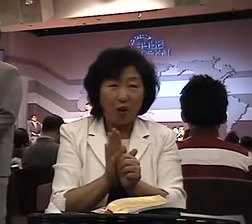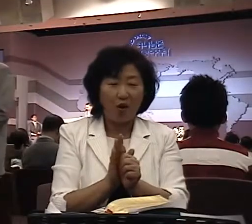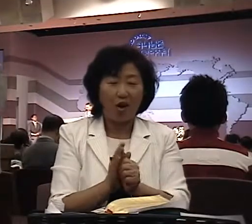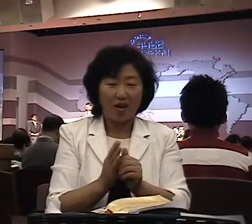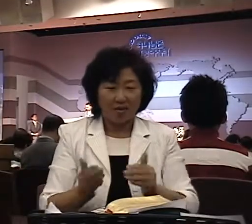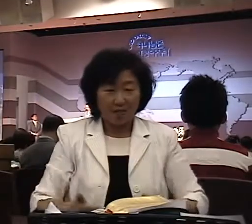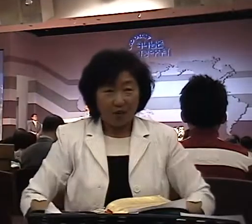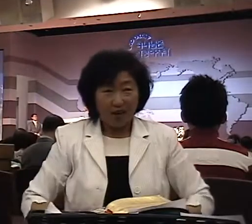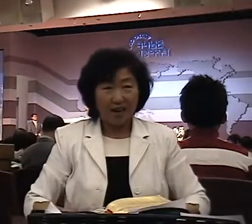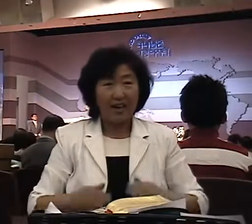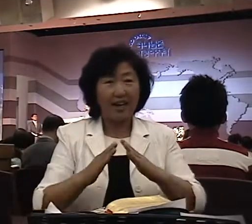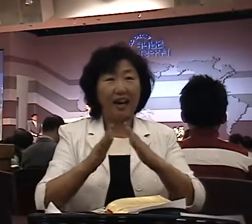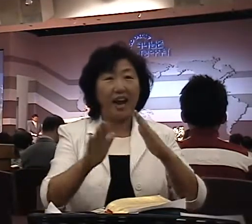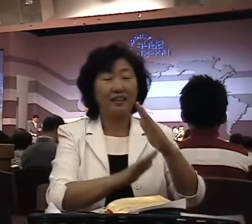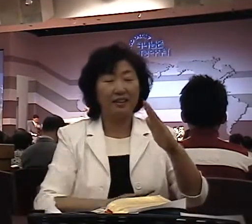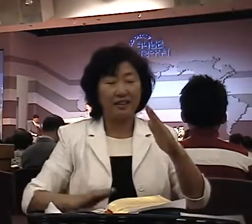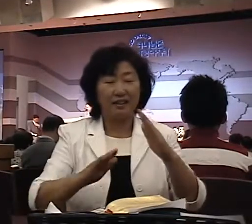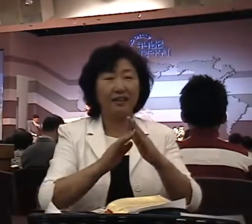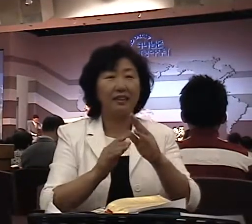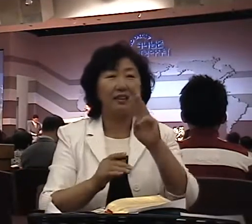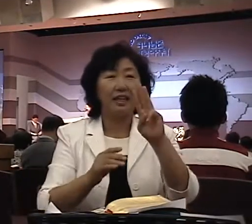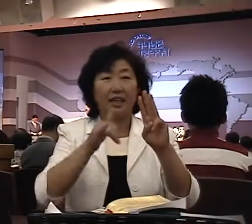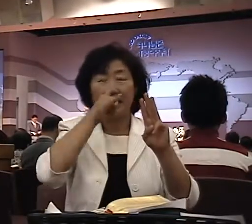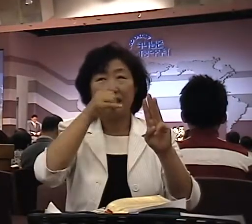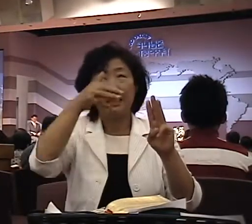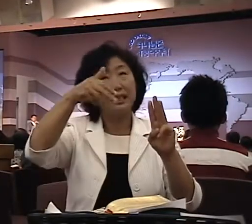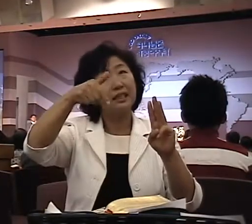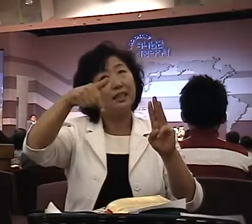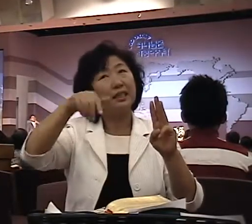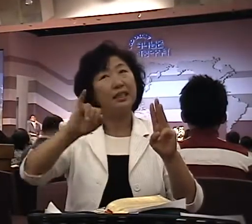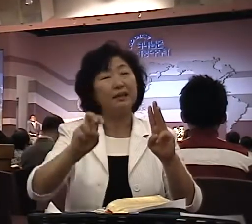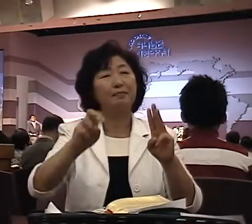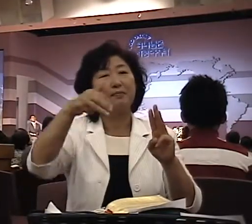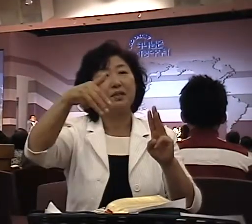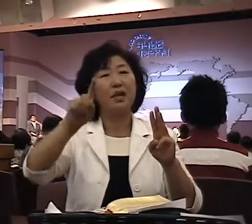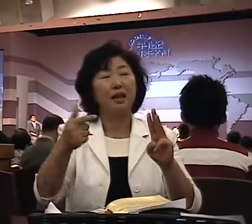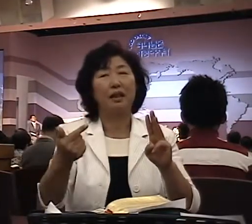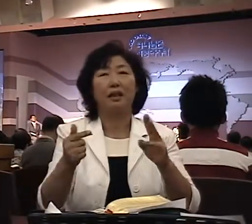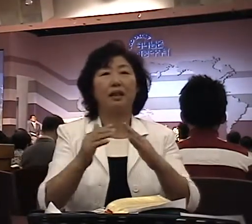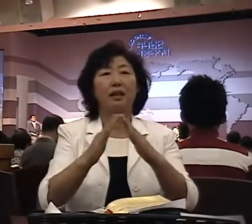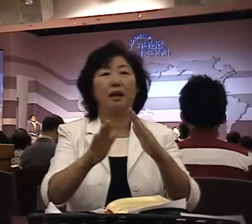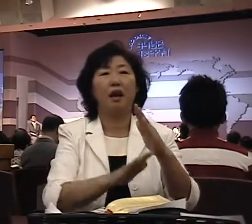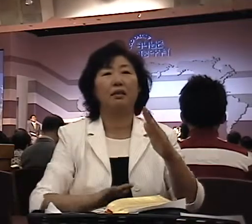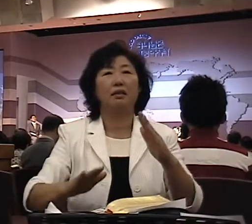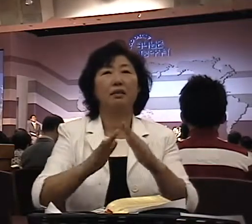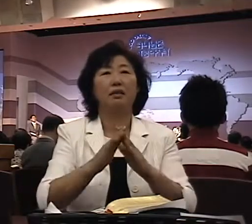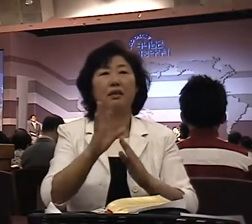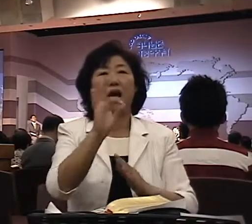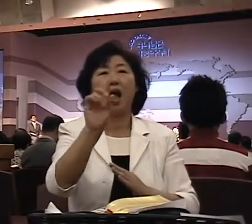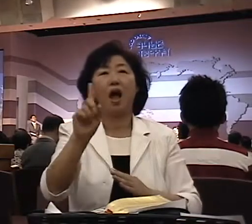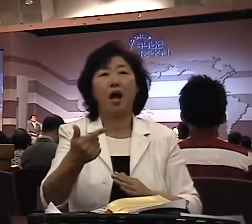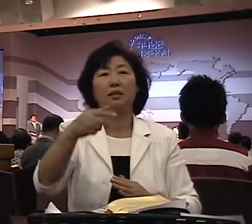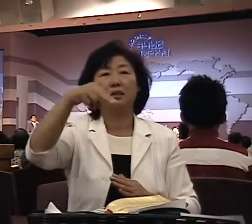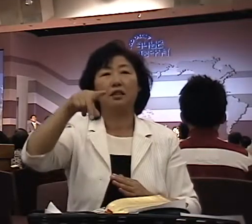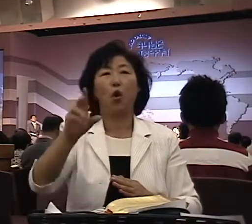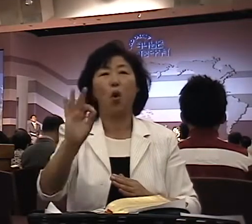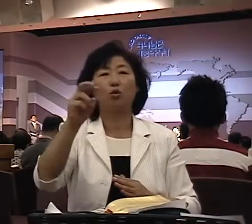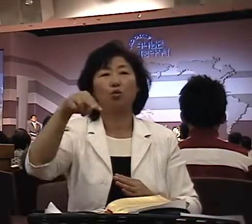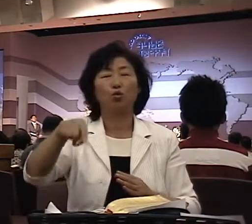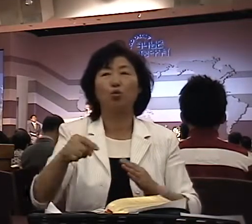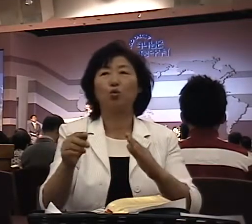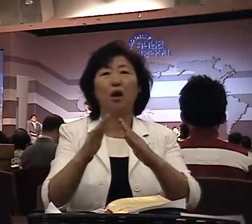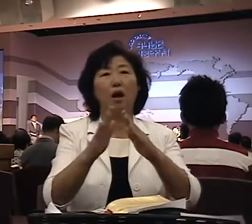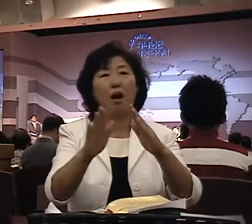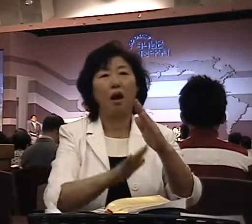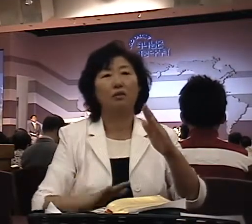필요한 가정이 3가정이 있습니다. 김찬, 김성희 성도님 가정, 또 안성수 성도님 가정, 또 박철영, 박영기